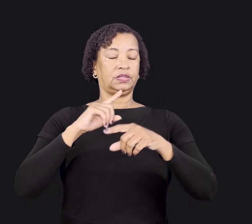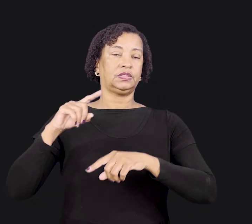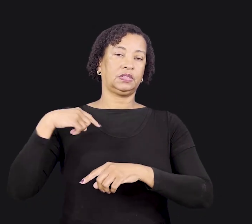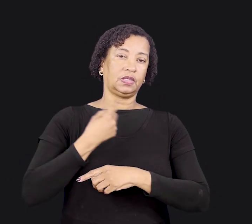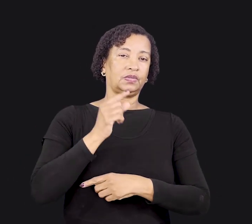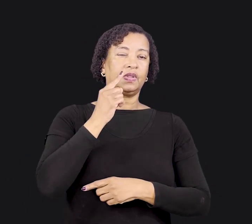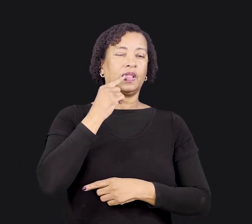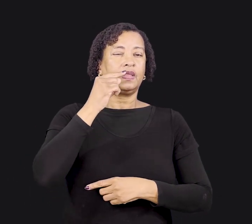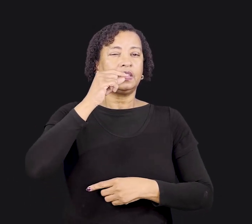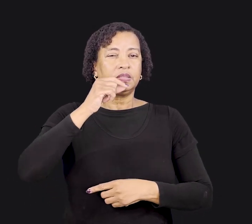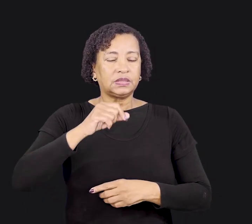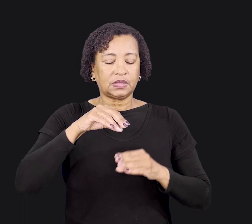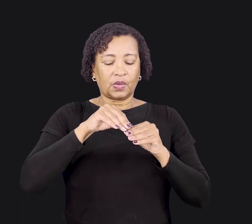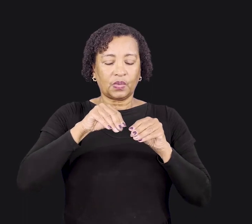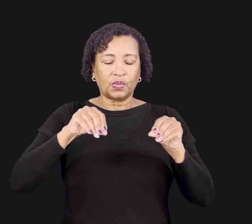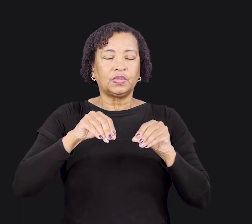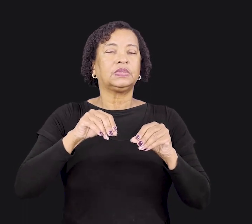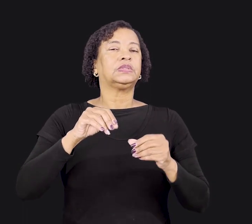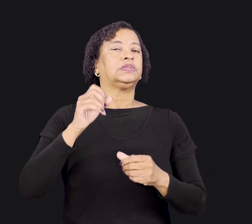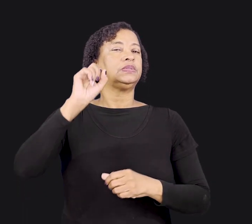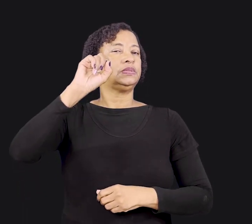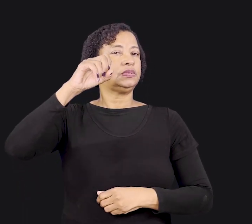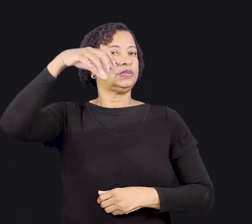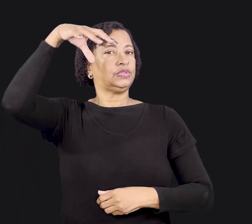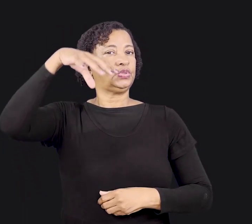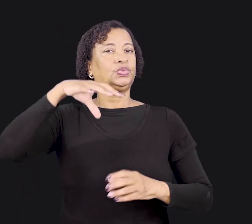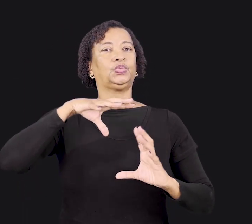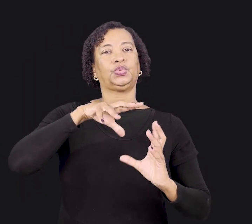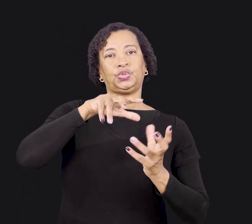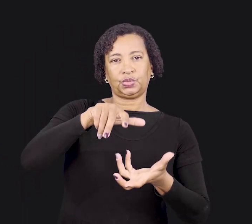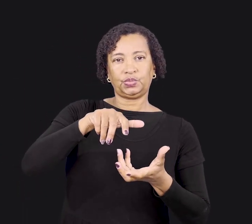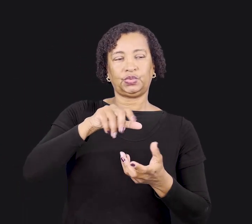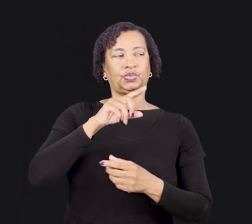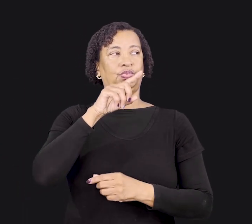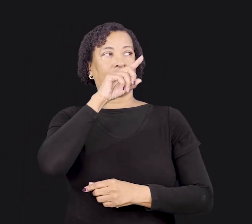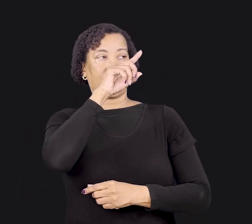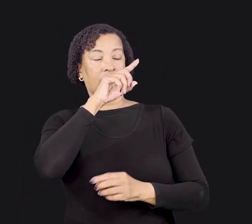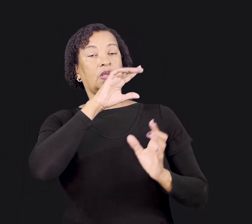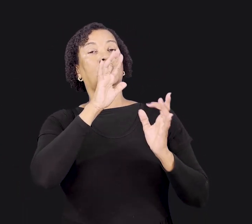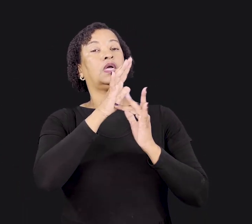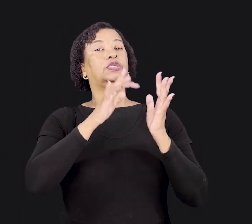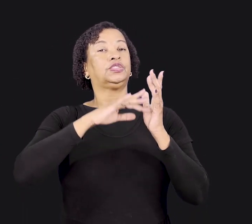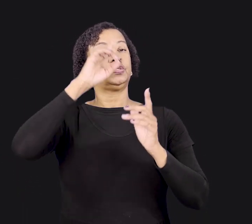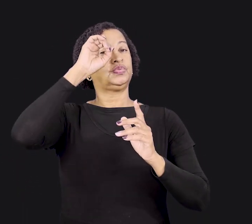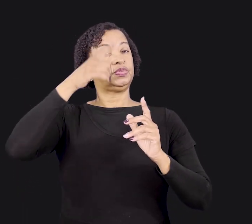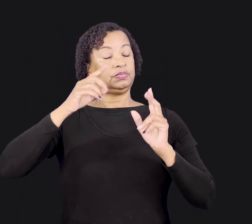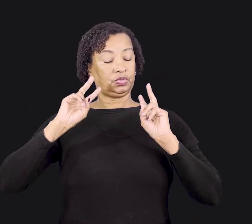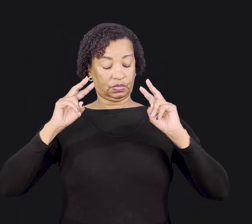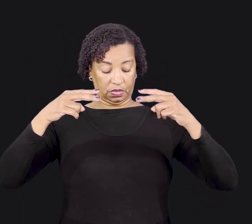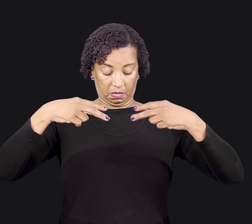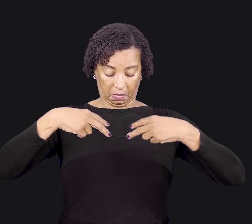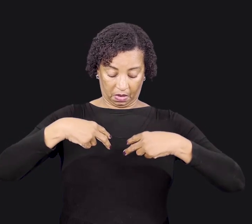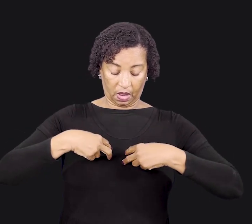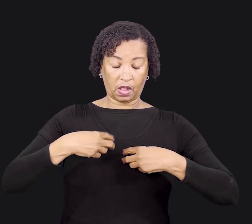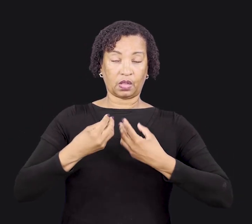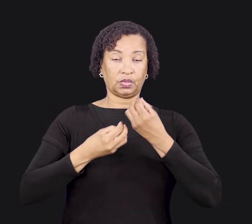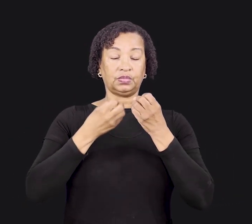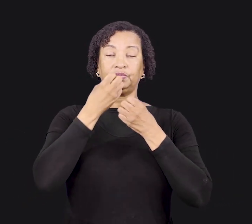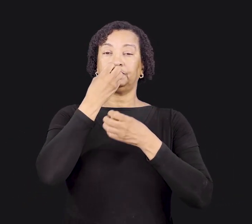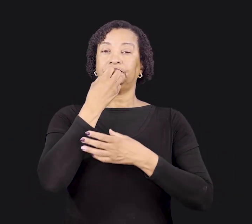terra e luz do mundo. Lá no topo da montanha, Jesus nos mandou olhar para dentro de nós mesmos através das